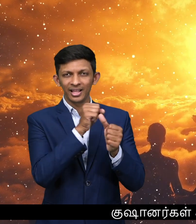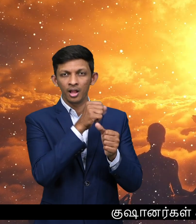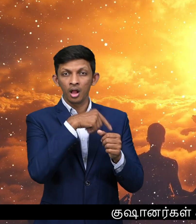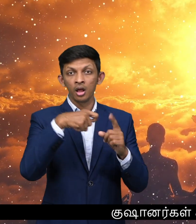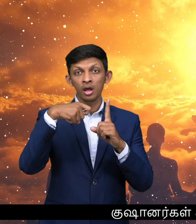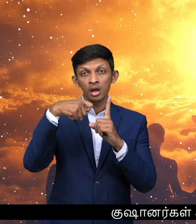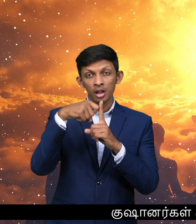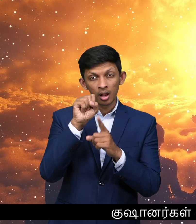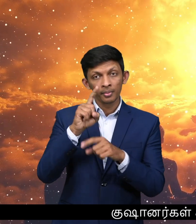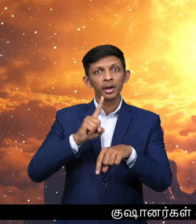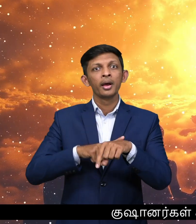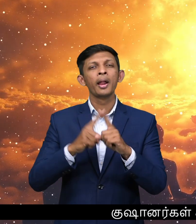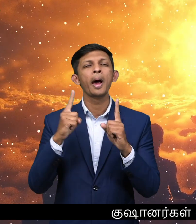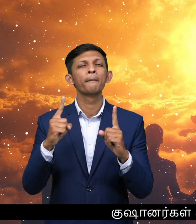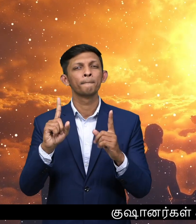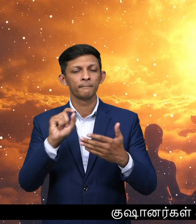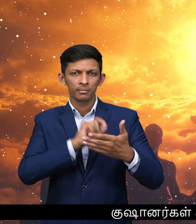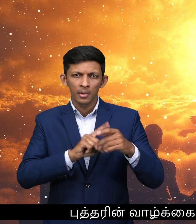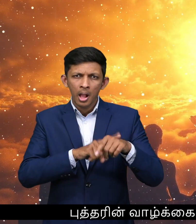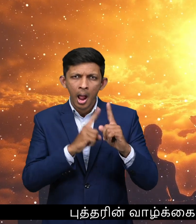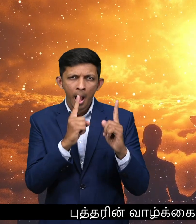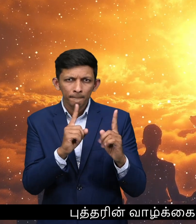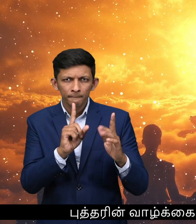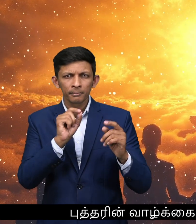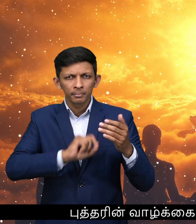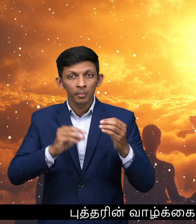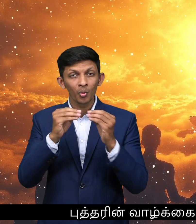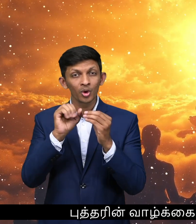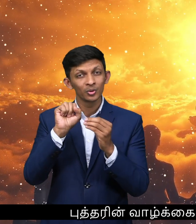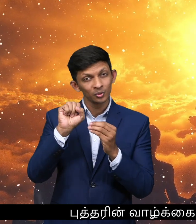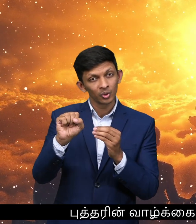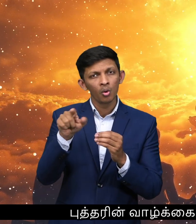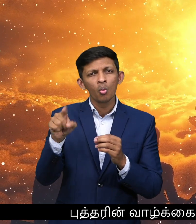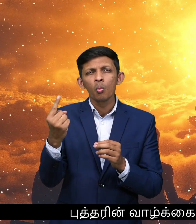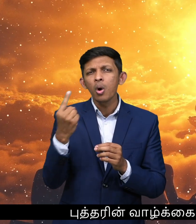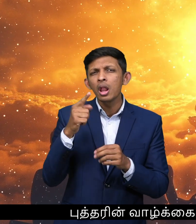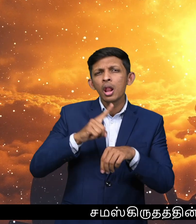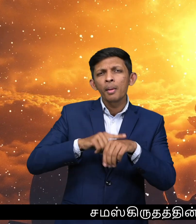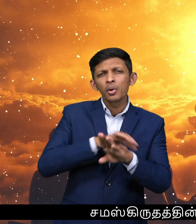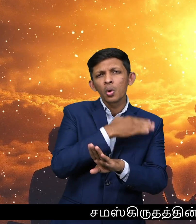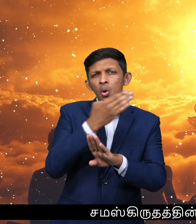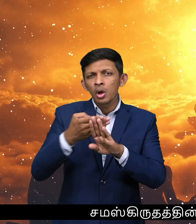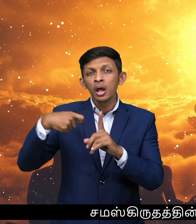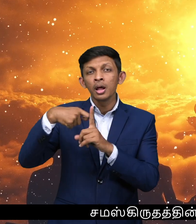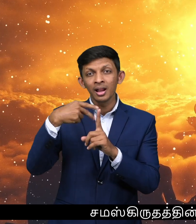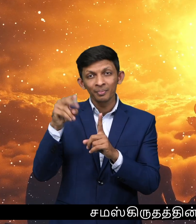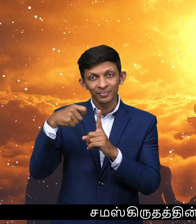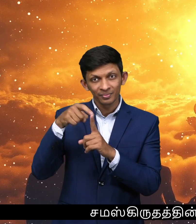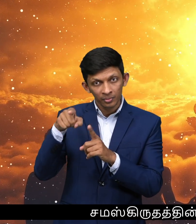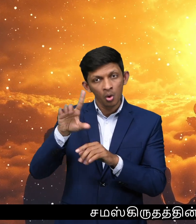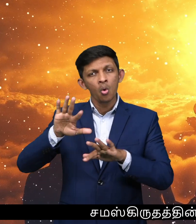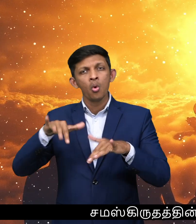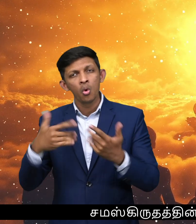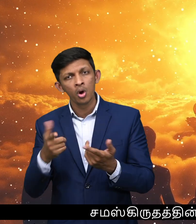குஷாணர்கள் காலத்தில் அஸ்வகோஷா புத்தரின் வாழ்க்கையை அடிப்படையாக கொண்டு சமஸ்கிருதத்தின்